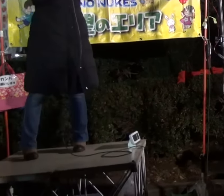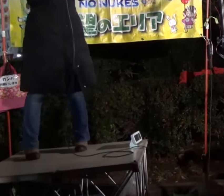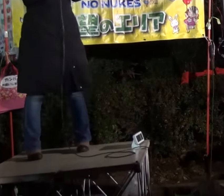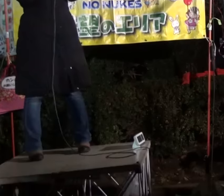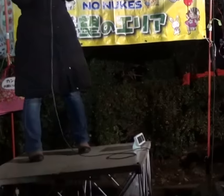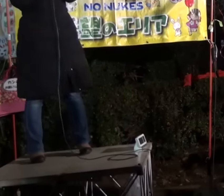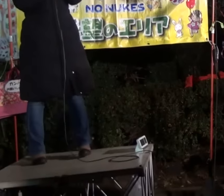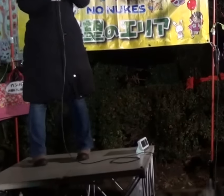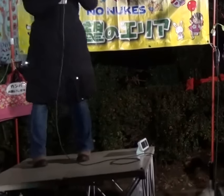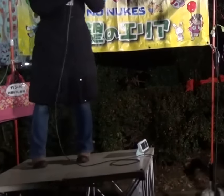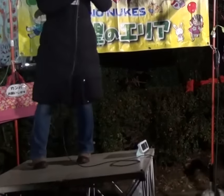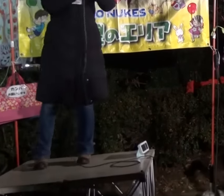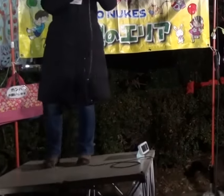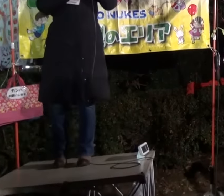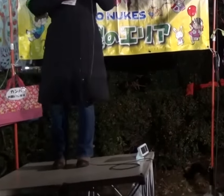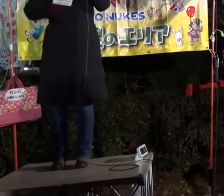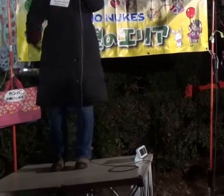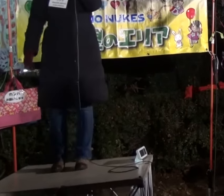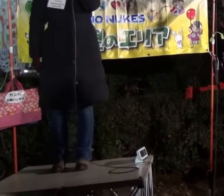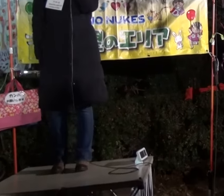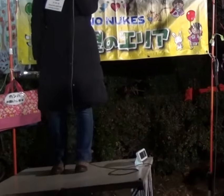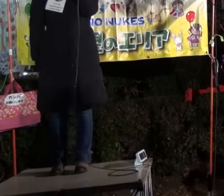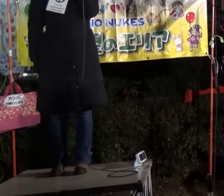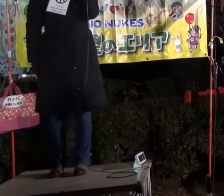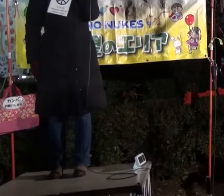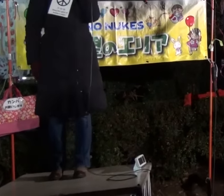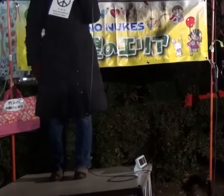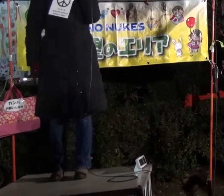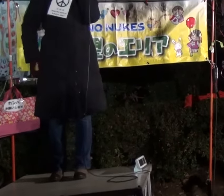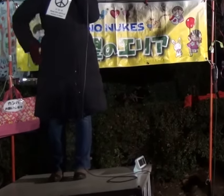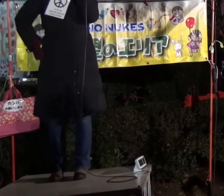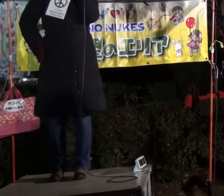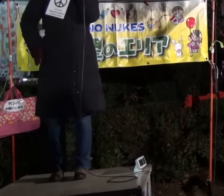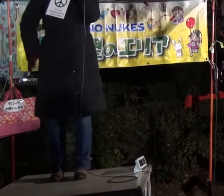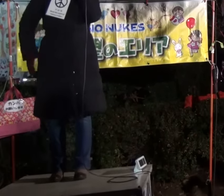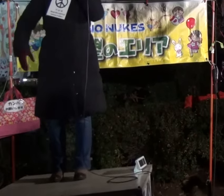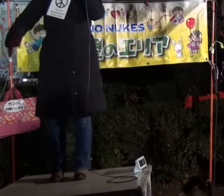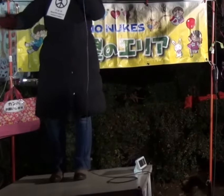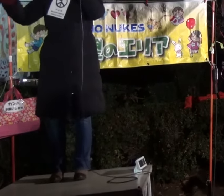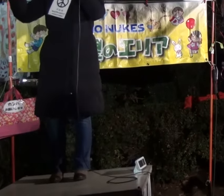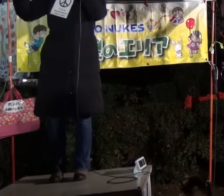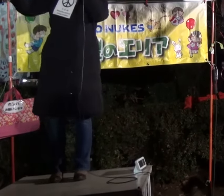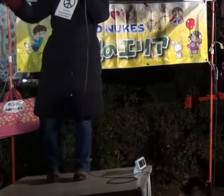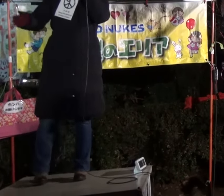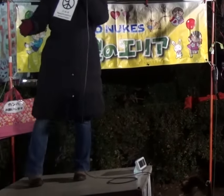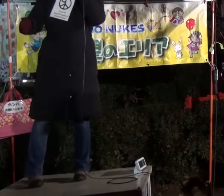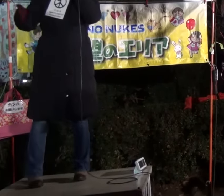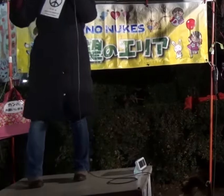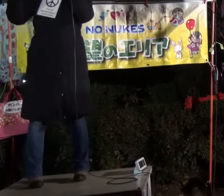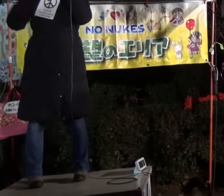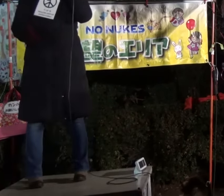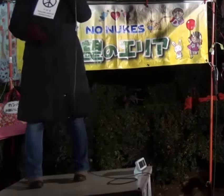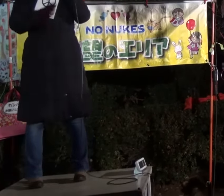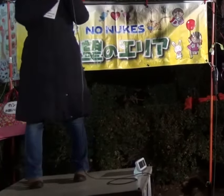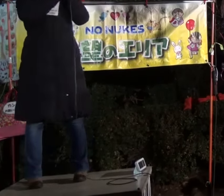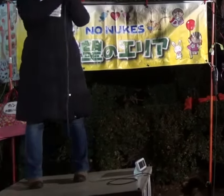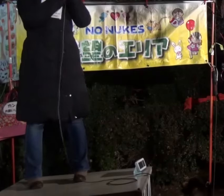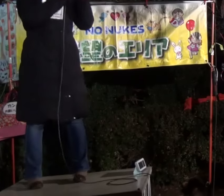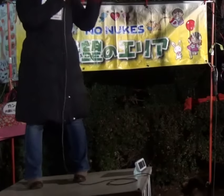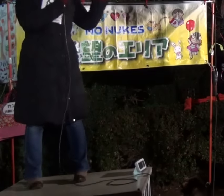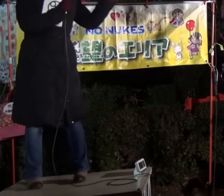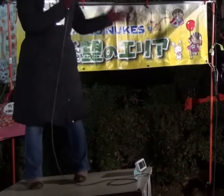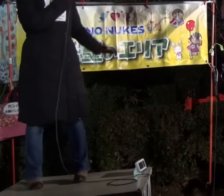ね、 感 謝ね、本当ありがとうございます。お忙しいのに、私たちも国会の外から頑張ります